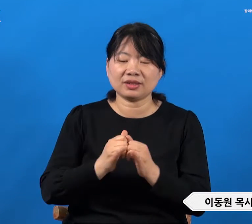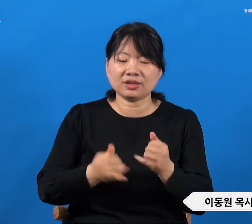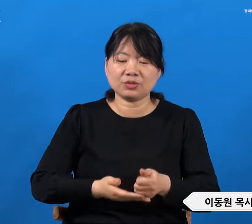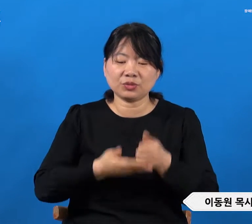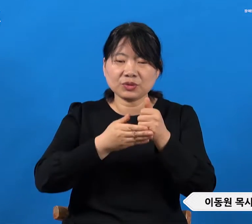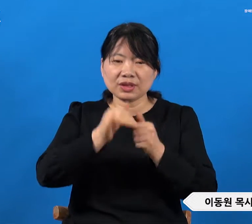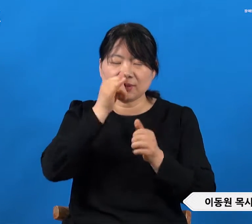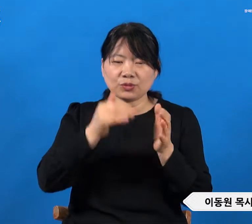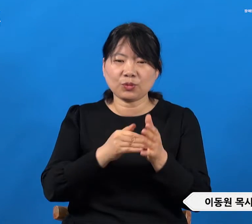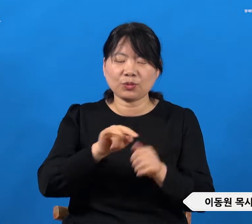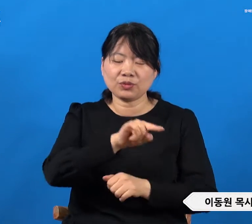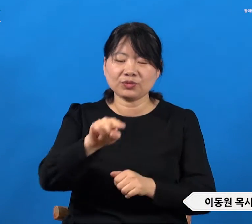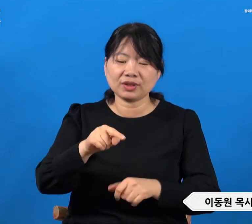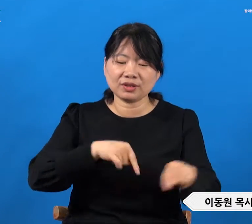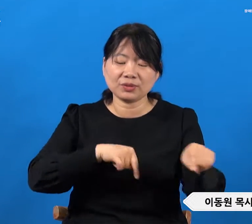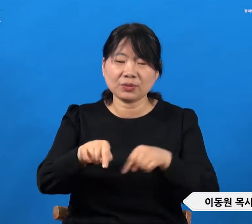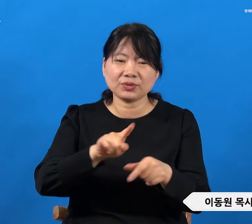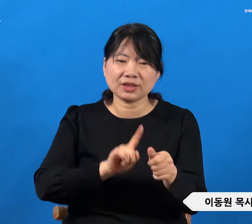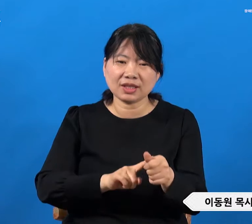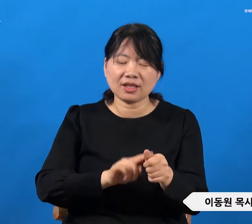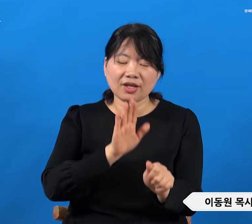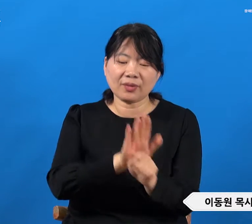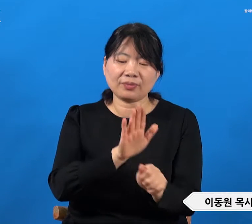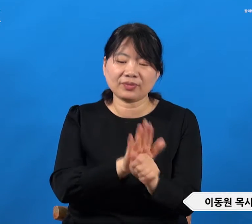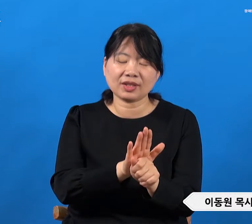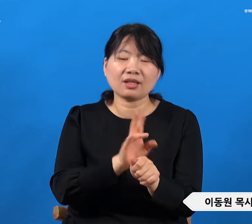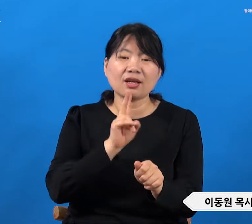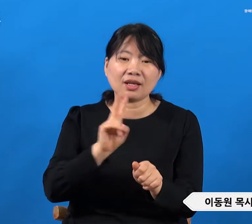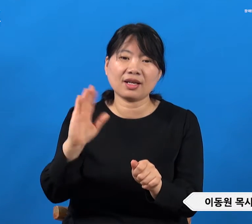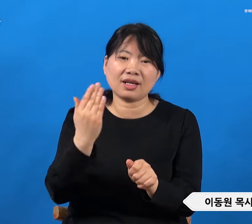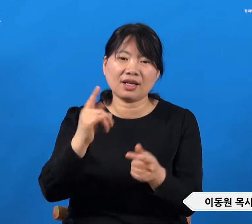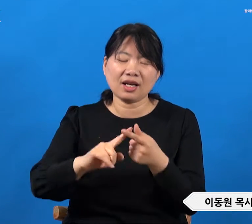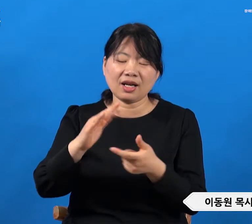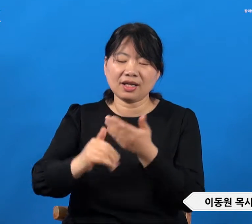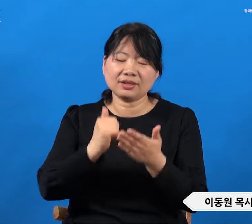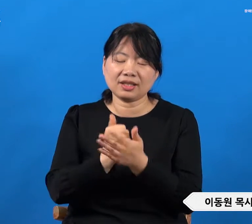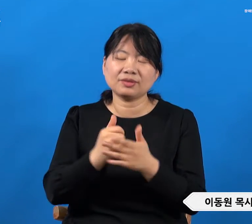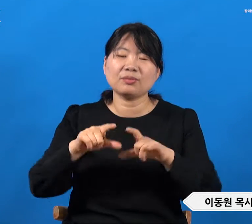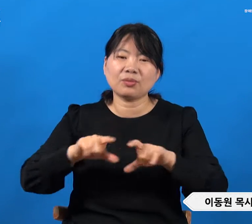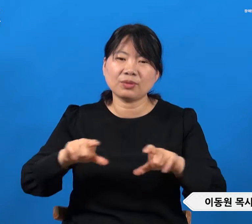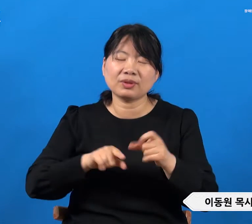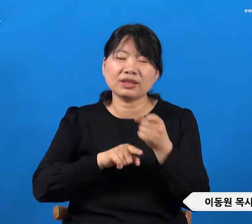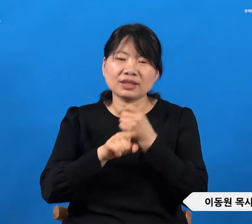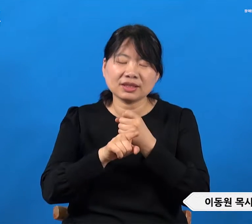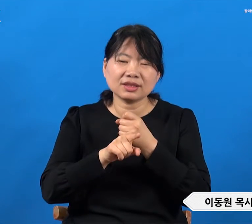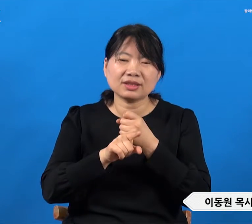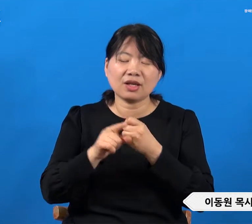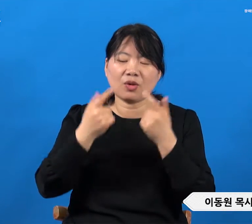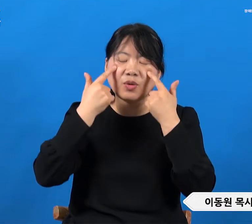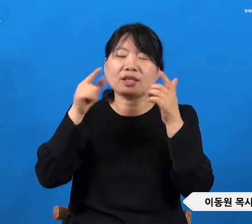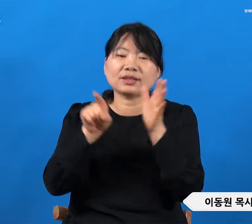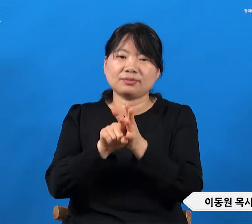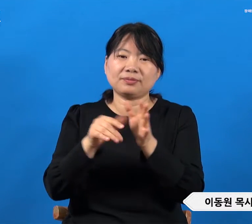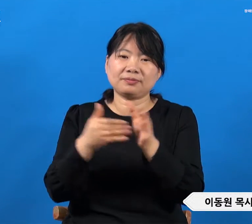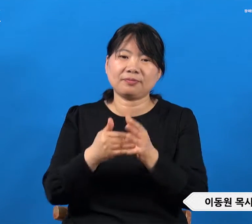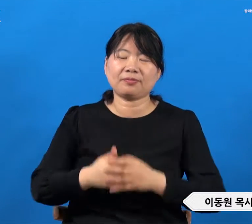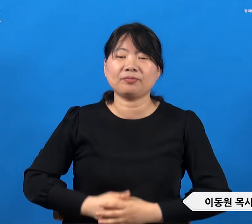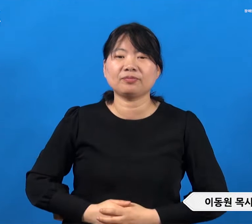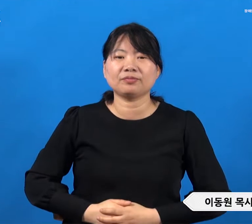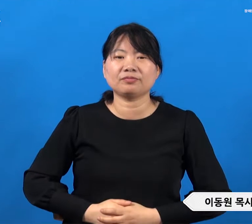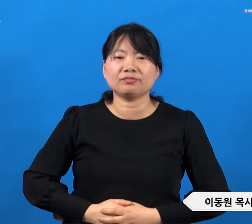백성들이 존중하고 그들의 통치에 협력해야 하는 것이 하나님의 보편적인 뜻이라고 확실히